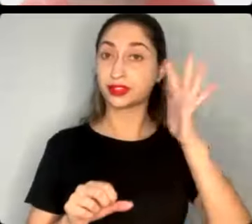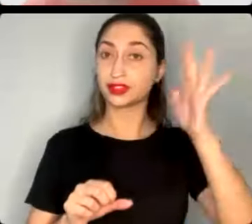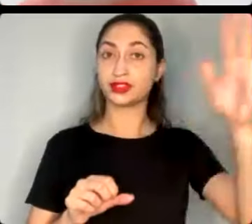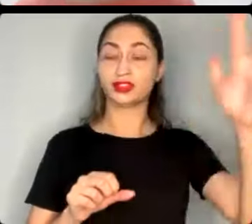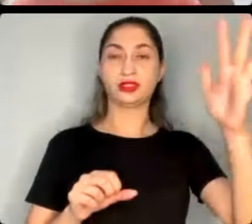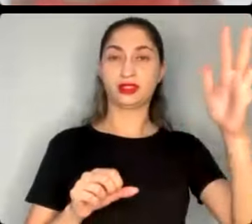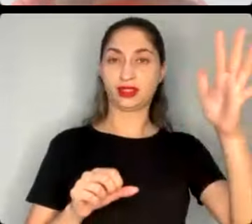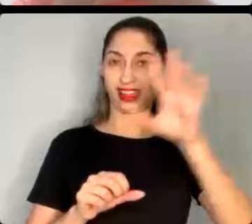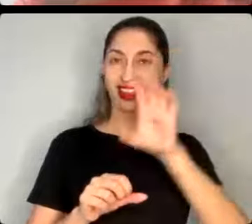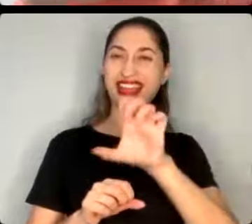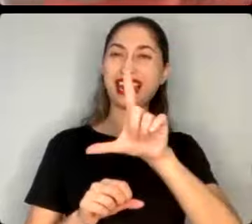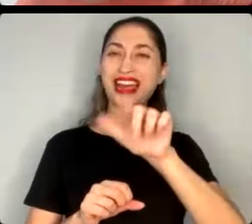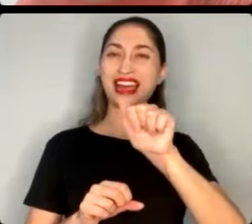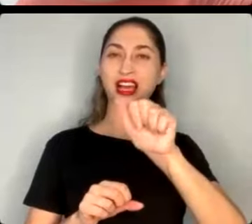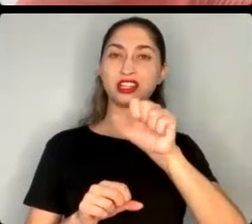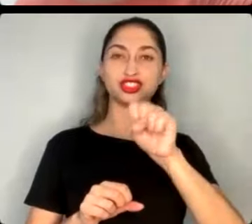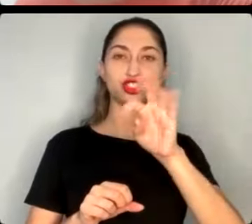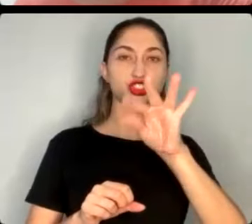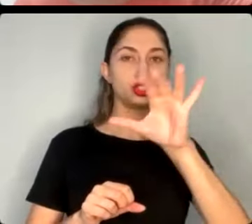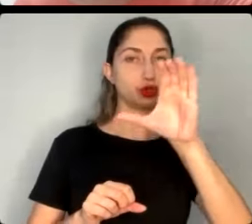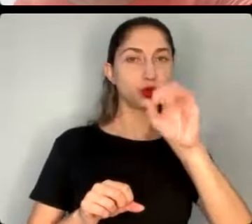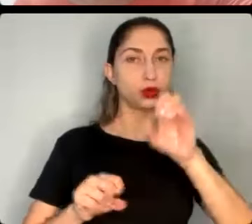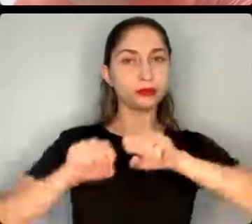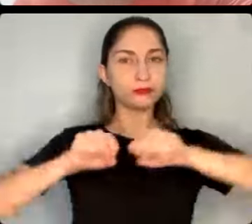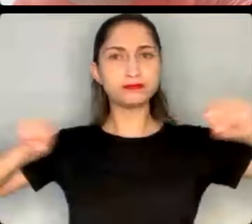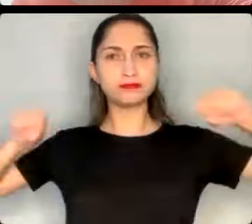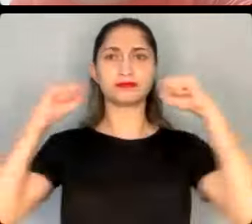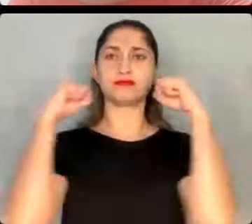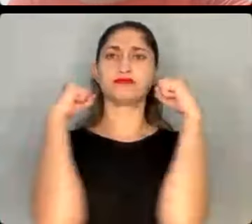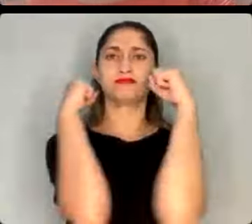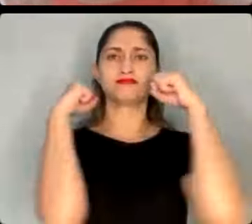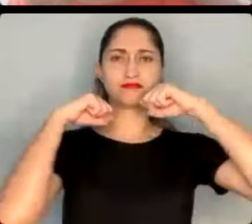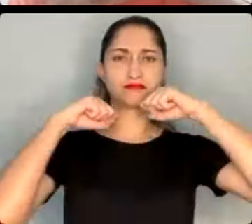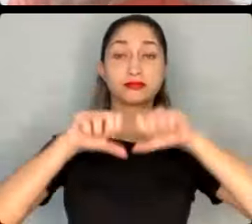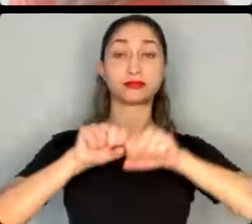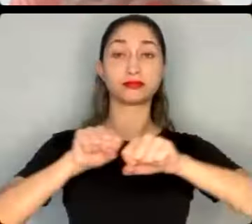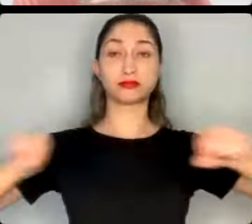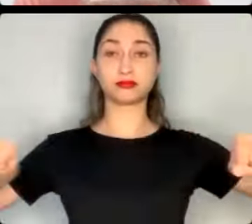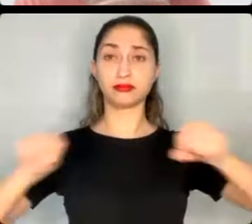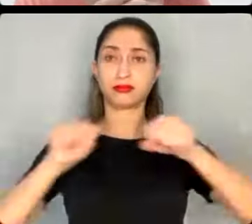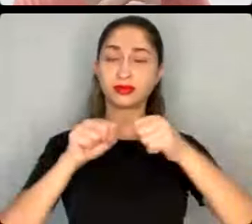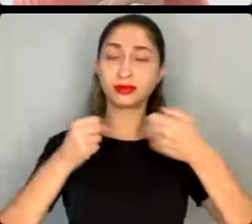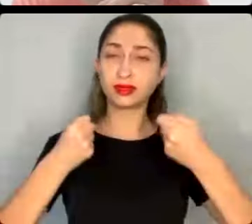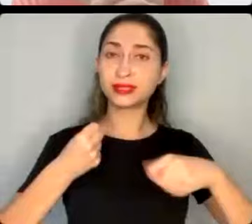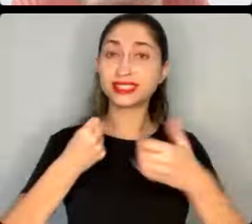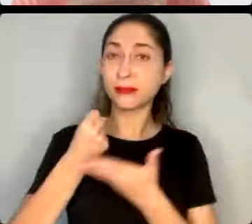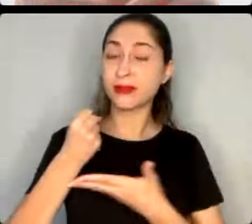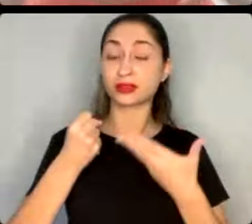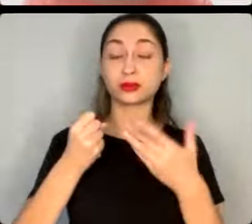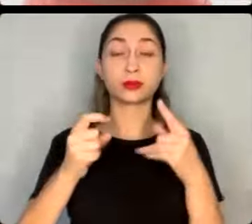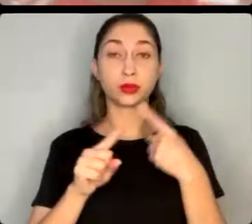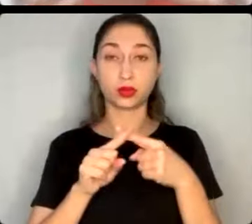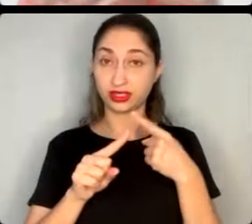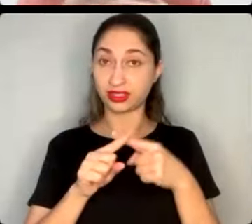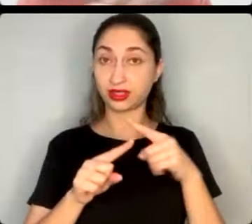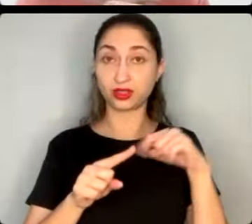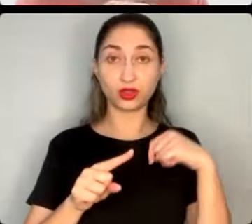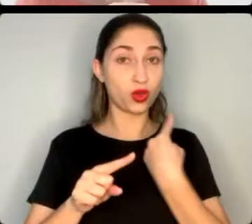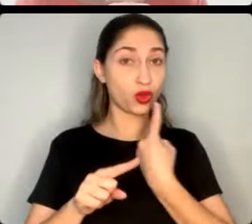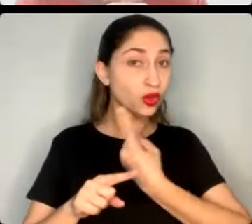elástico, dando uma certa sustentação. Porque a nossa musculatura, ela tem